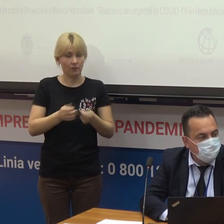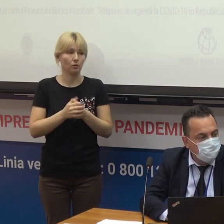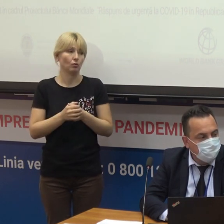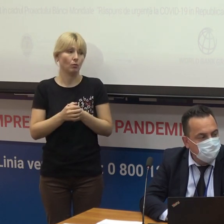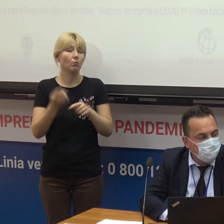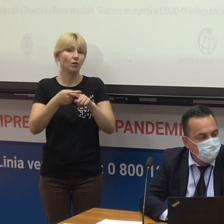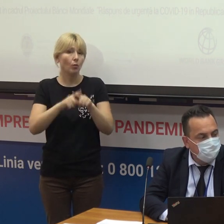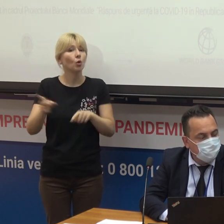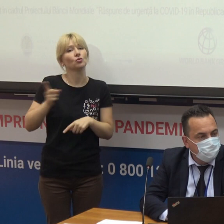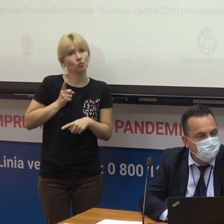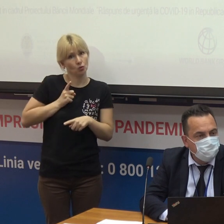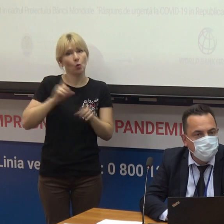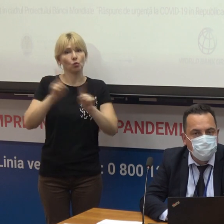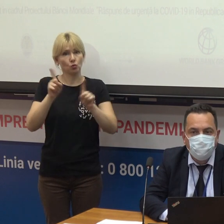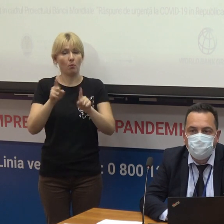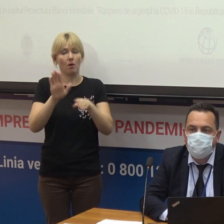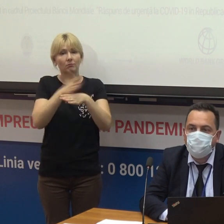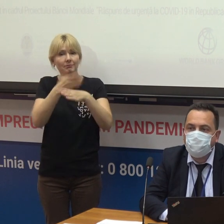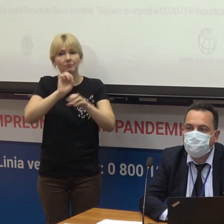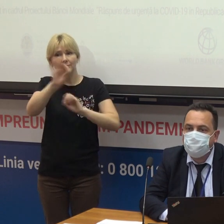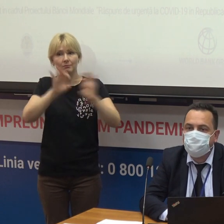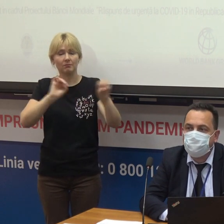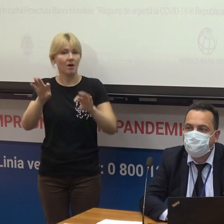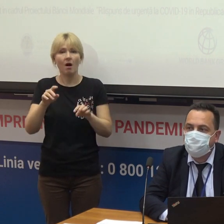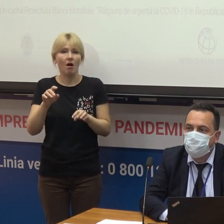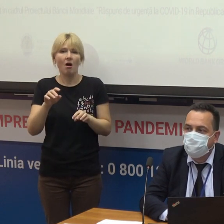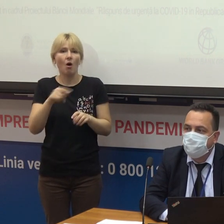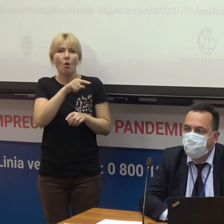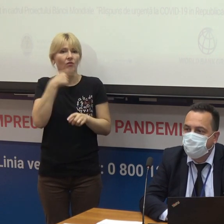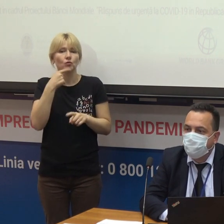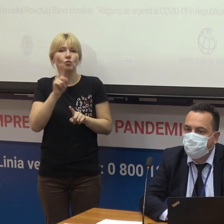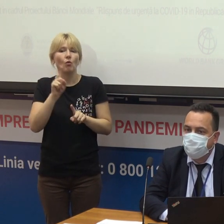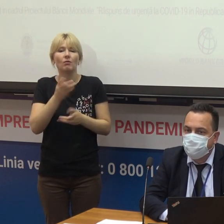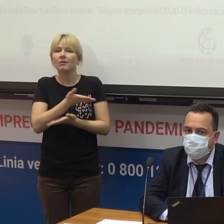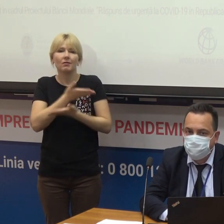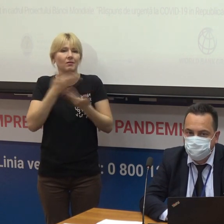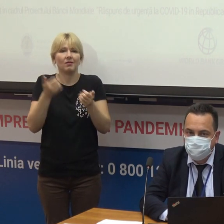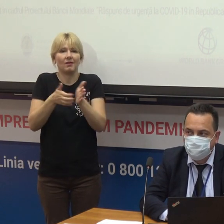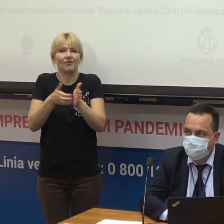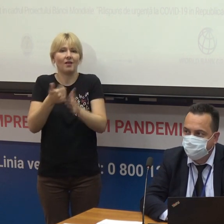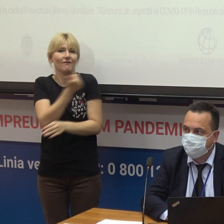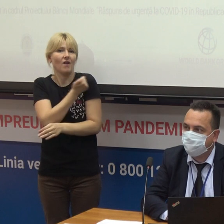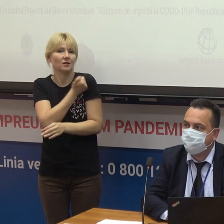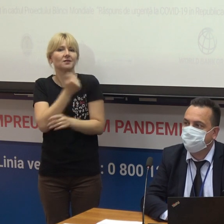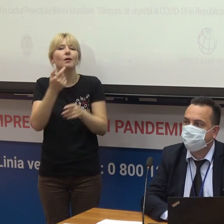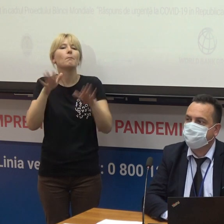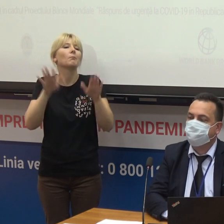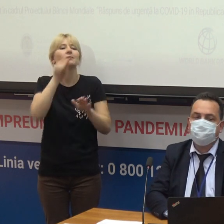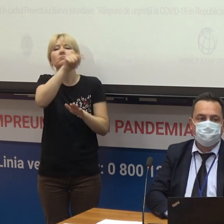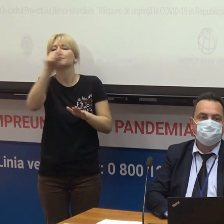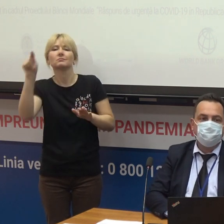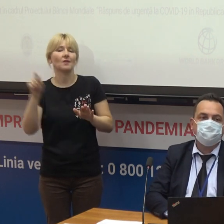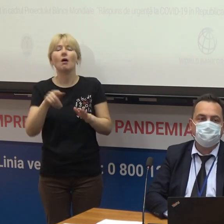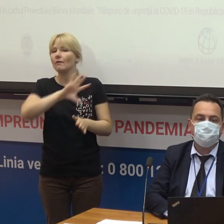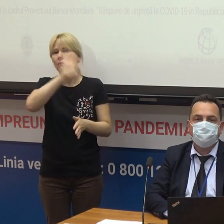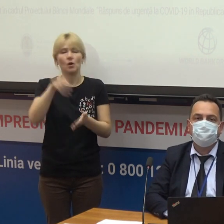Astfel, în contextul tuturor stopului care am spus, nu trebuie să existe lipsa vreunui vaccinului în vreun oricare